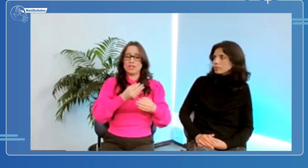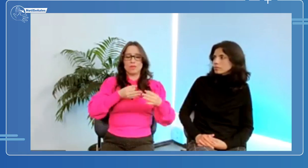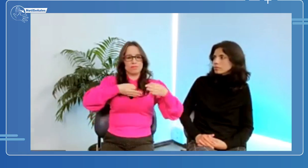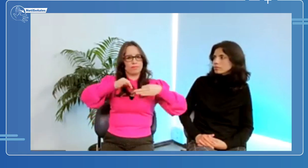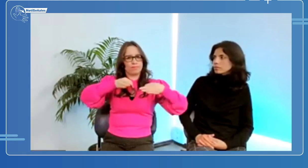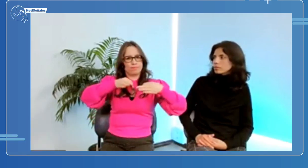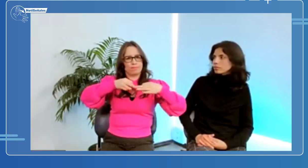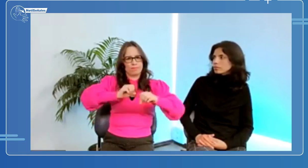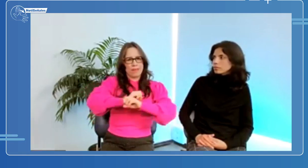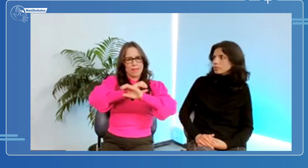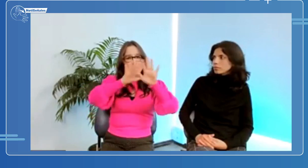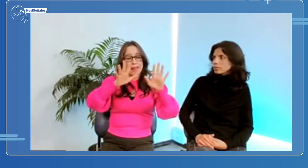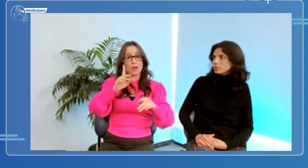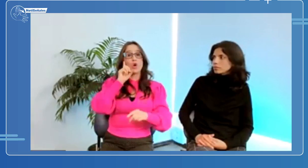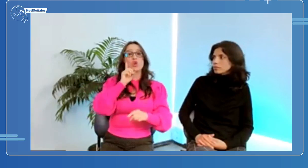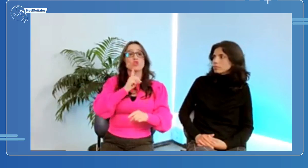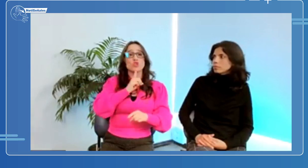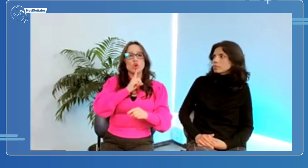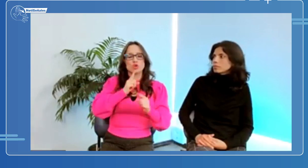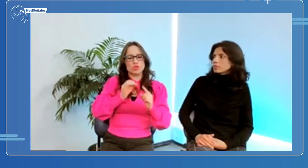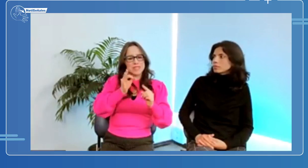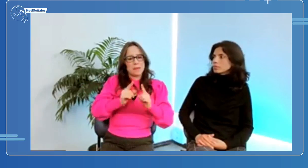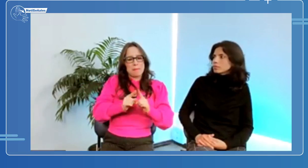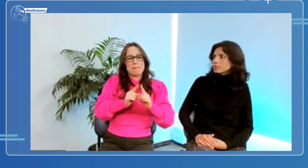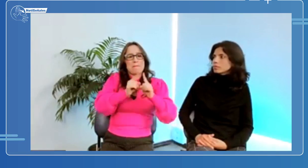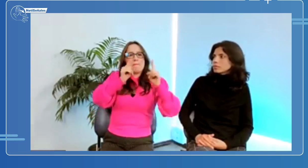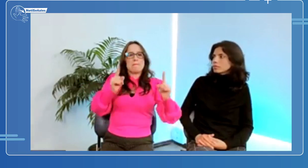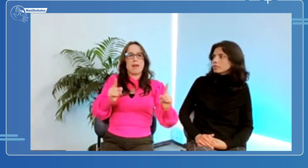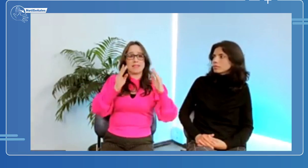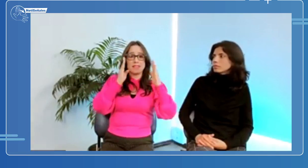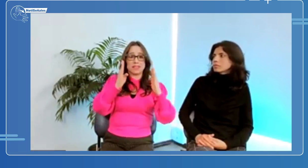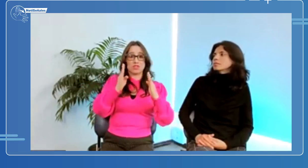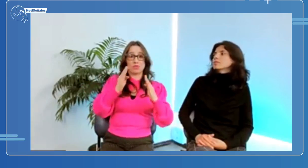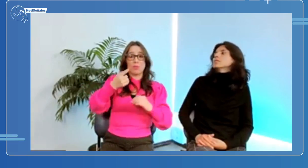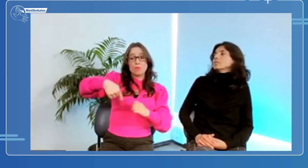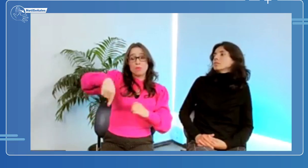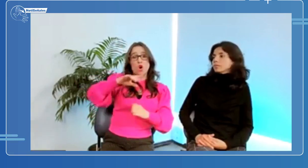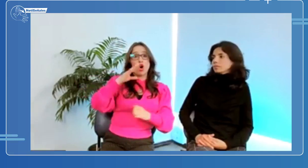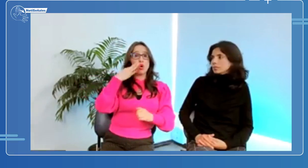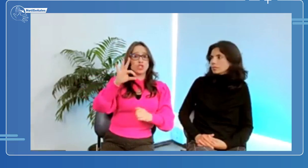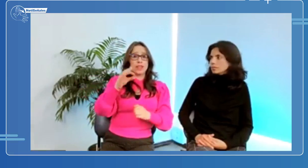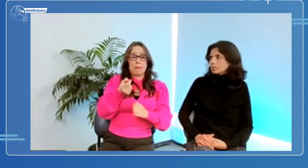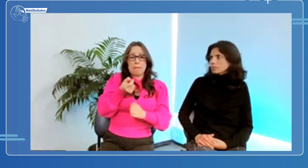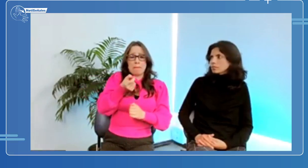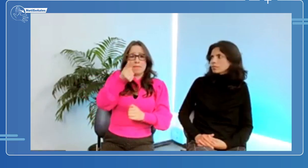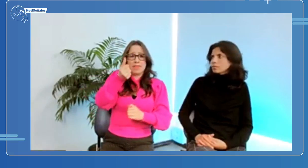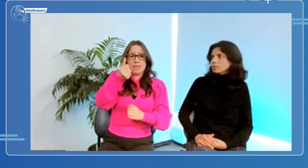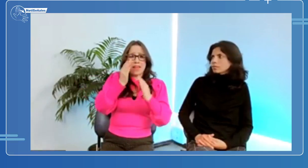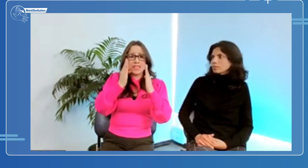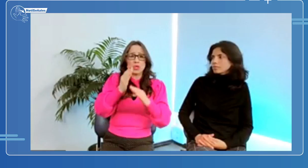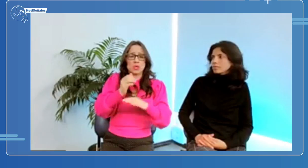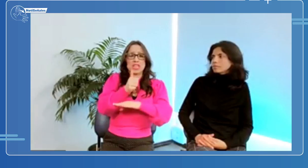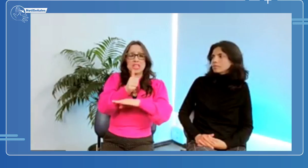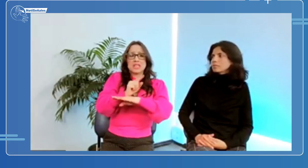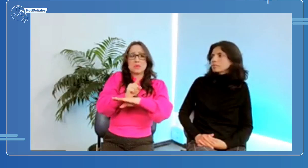hacer como el proceso. Más aterrizado como a la necesidad de la persona. Nosotros siempre